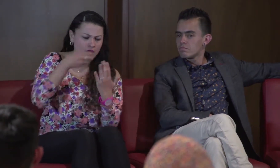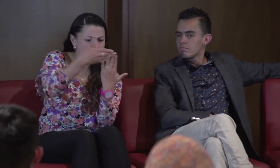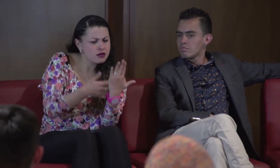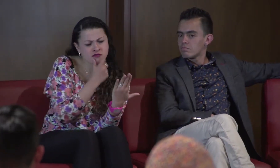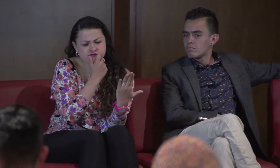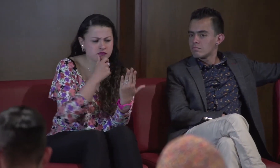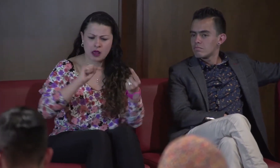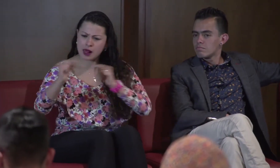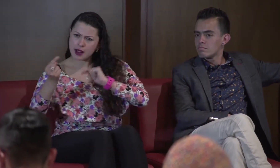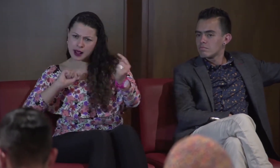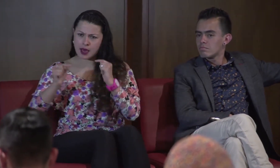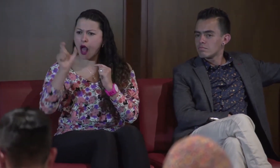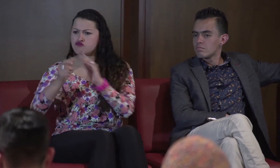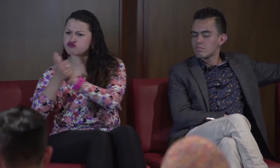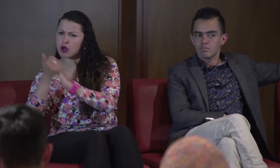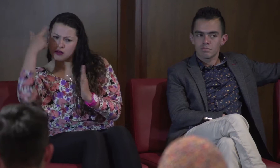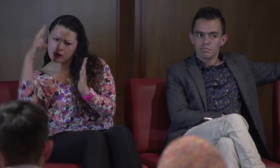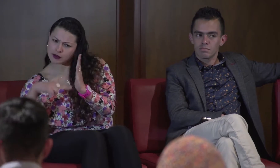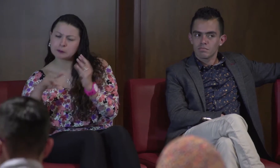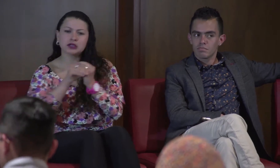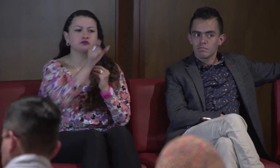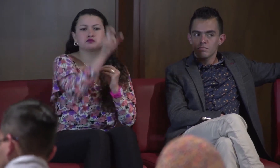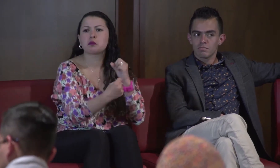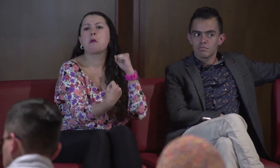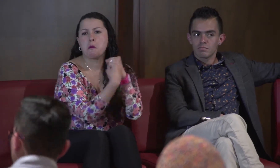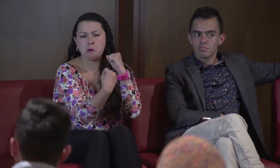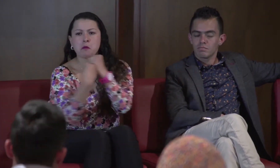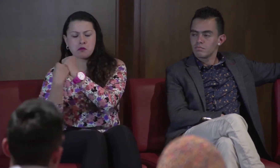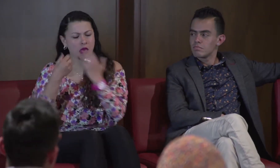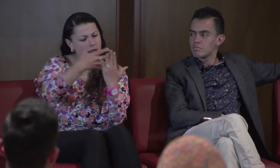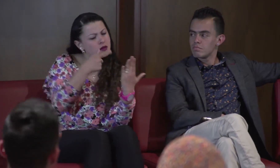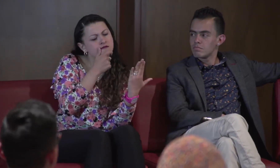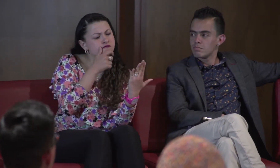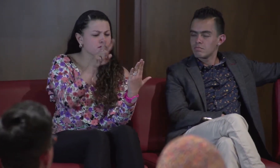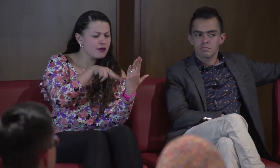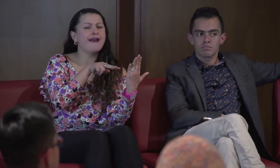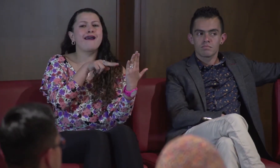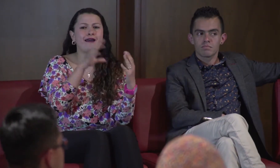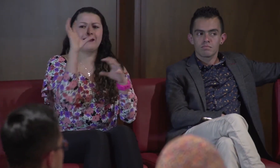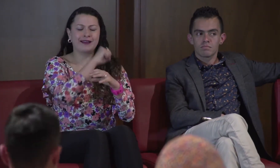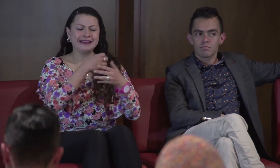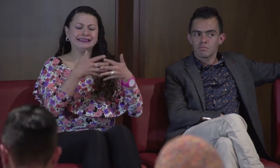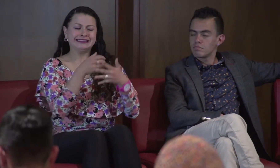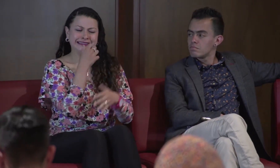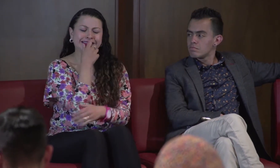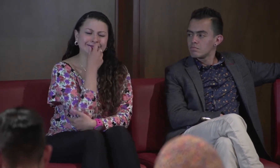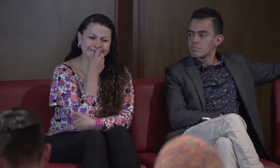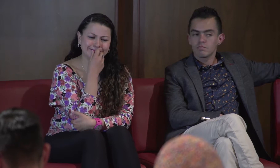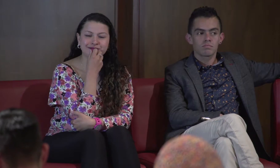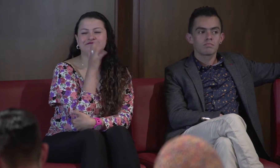la primera es la lengua de señas. En este equipo de trabajo, en esas discusiones arduas e intensas, recibiste apoyo para